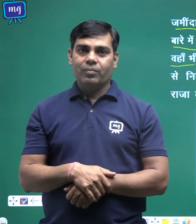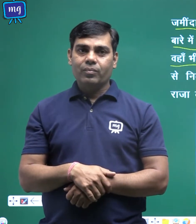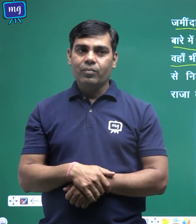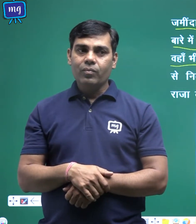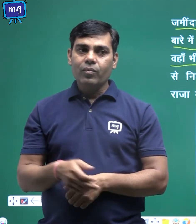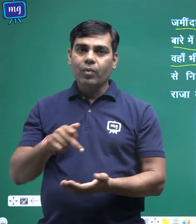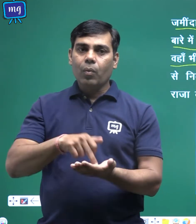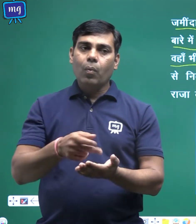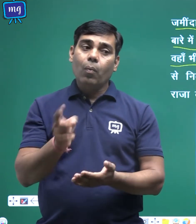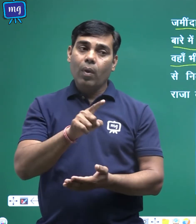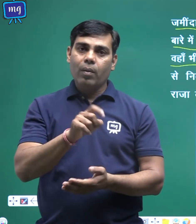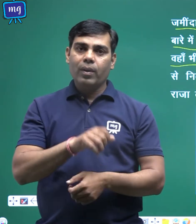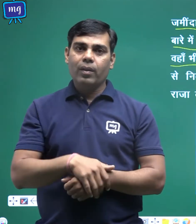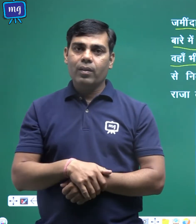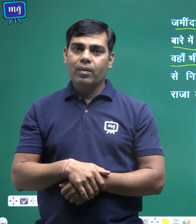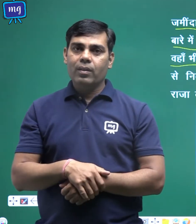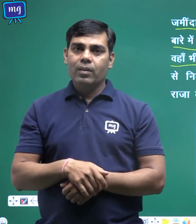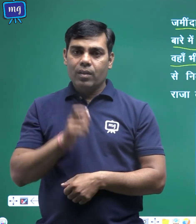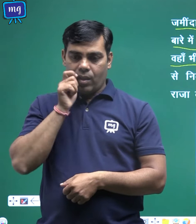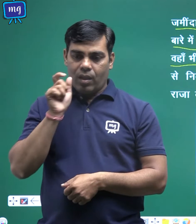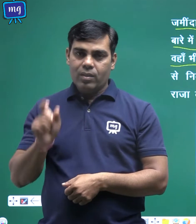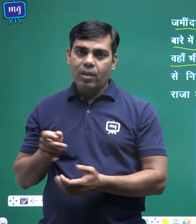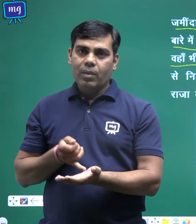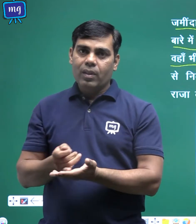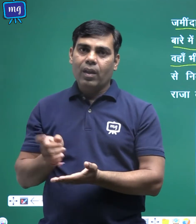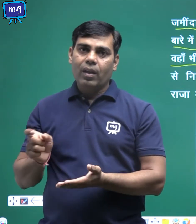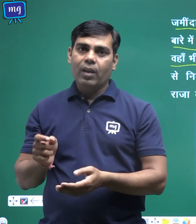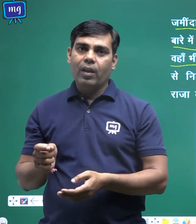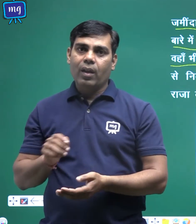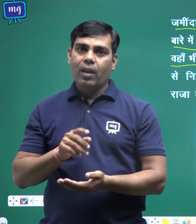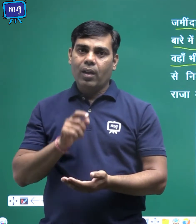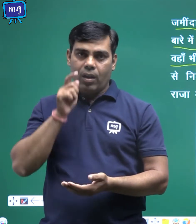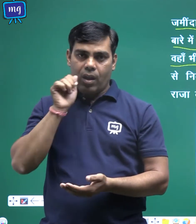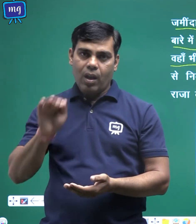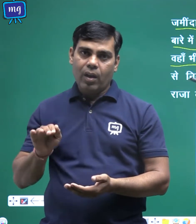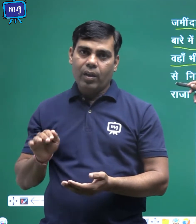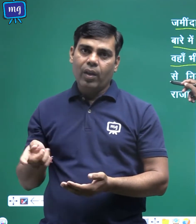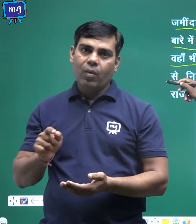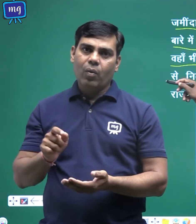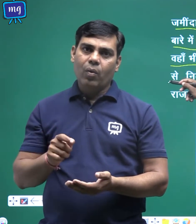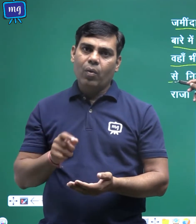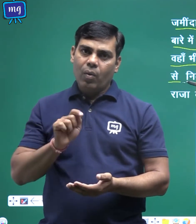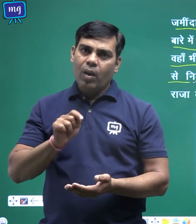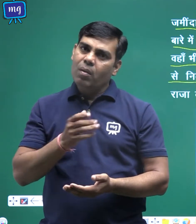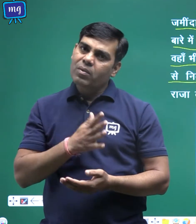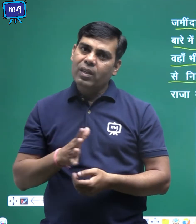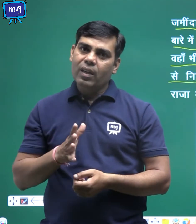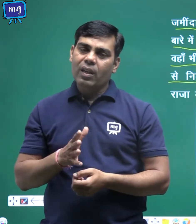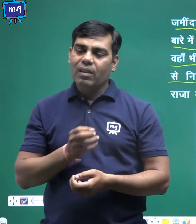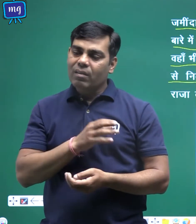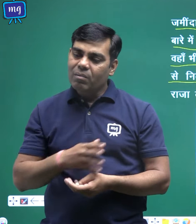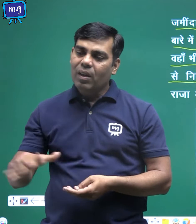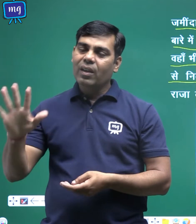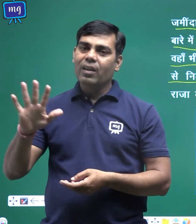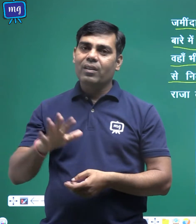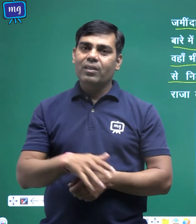वहाँ भी जमींदार ने लड़के को नौकरी से निकाल